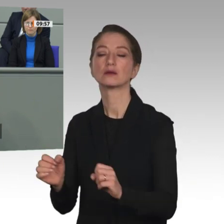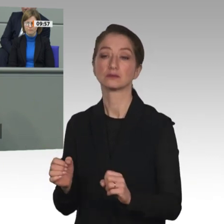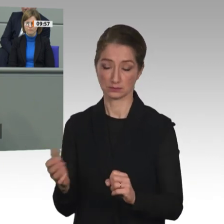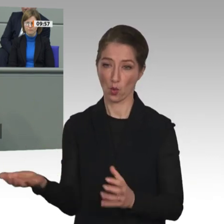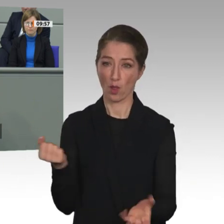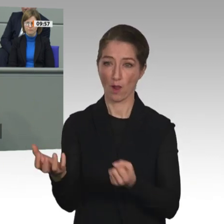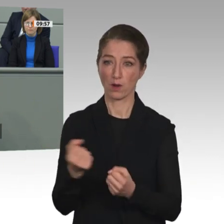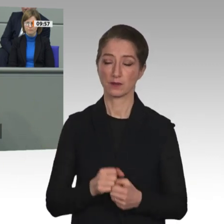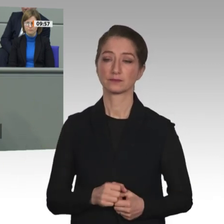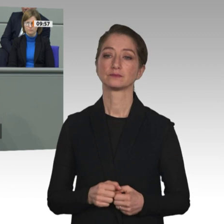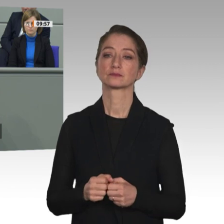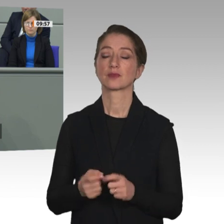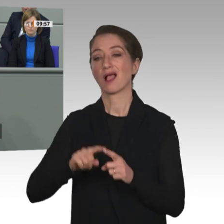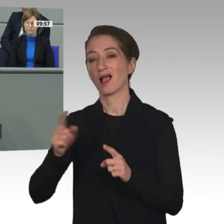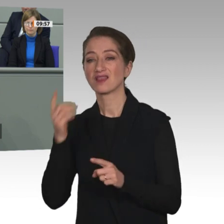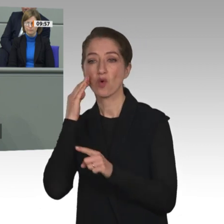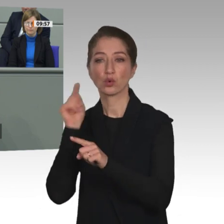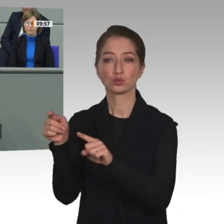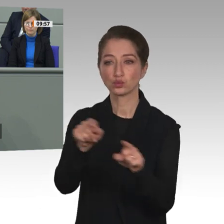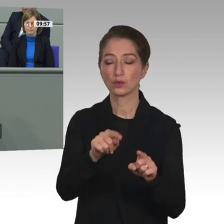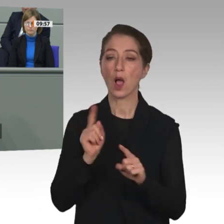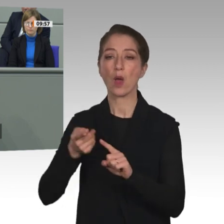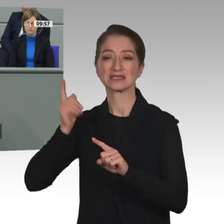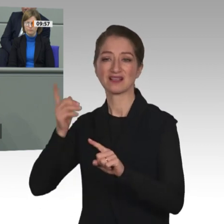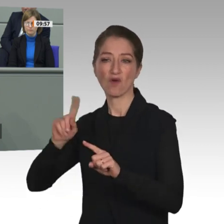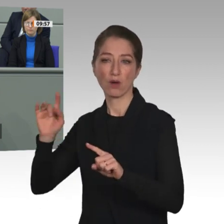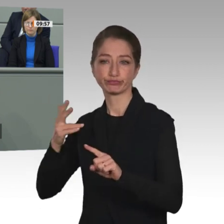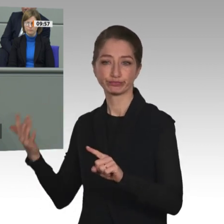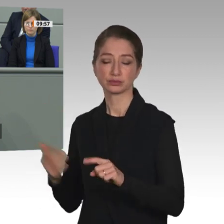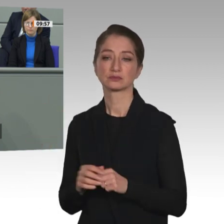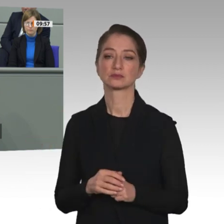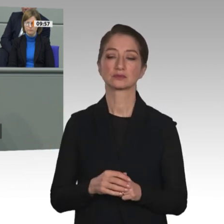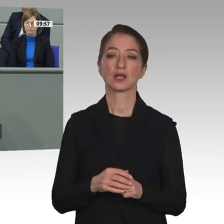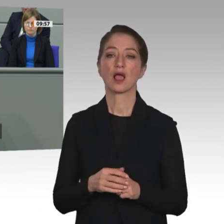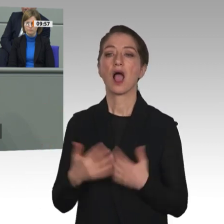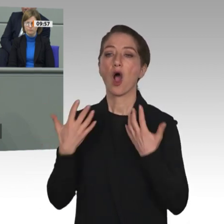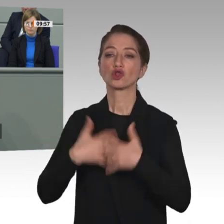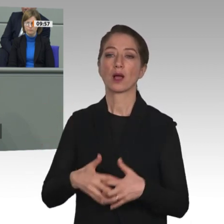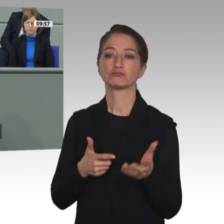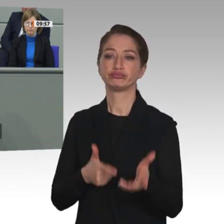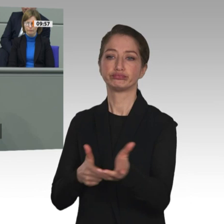andere Wohnung, ebenfalls in den letzten Wochen, mit vielen automatischen Waffen.